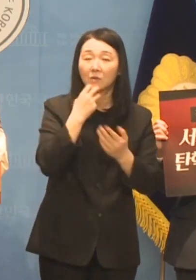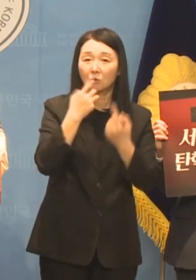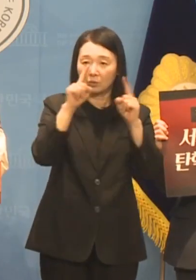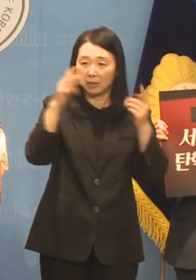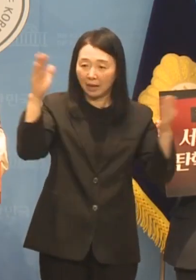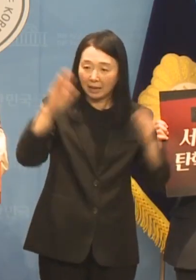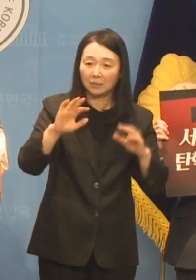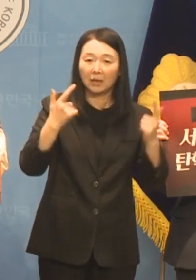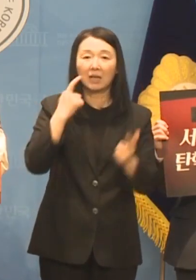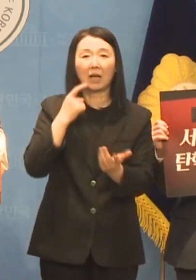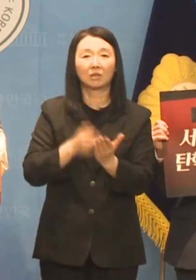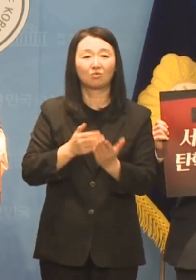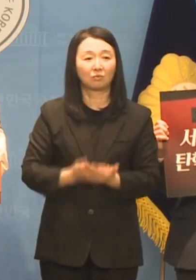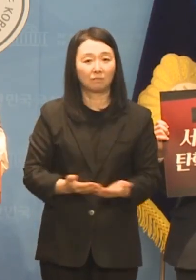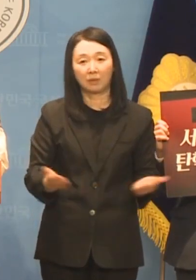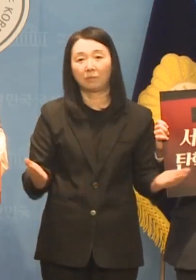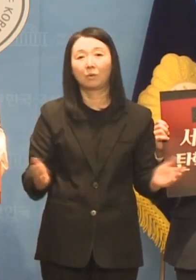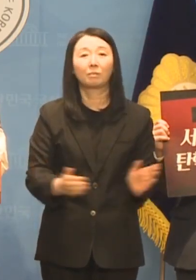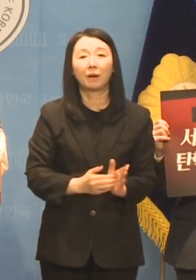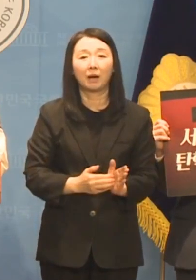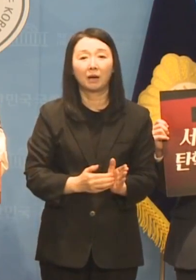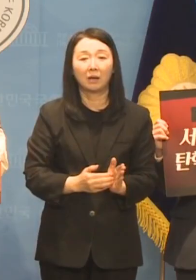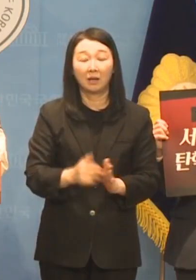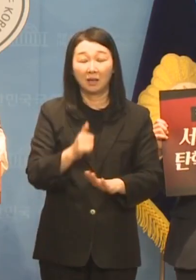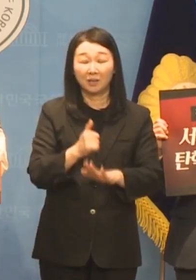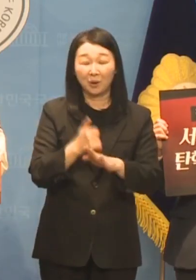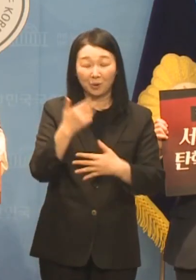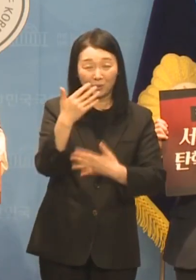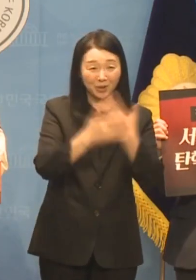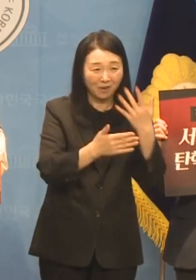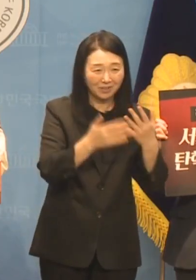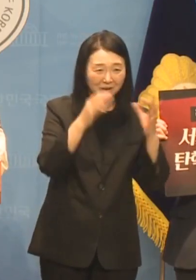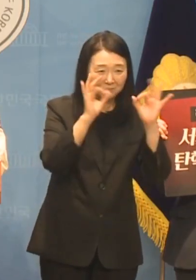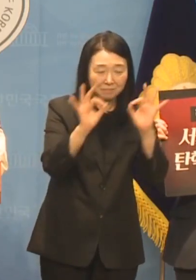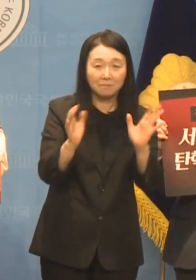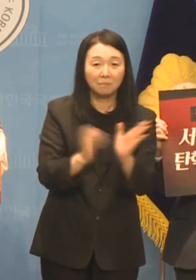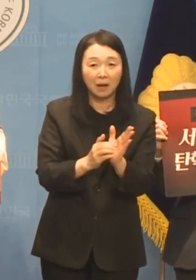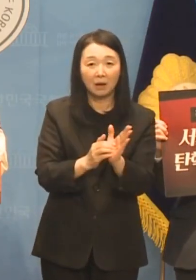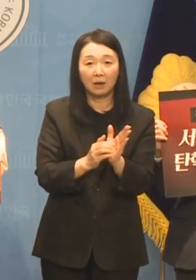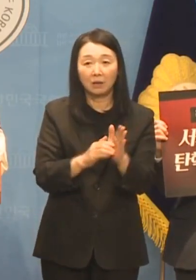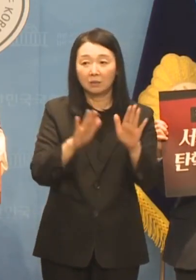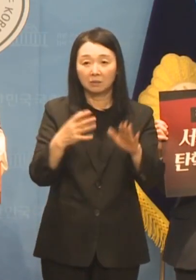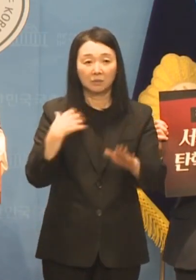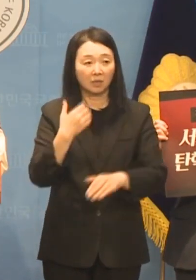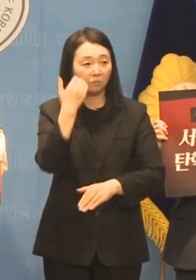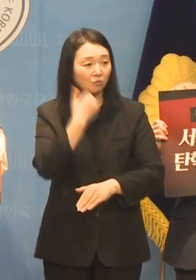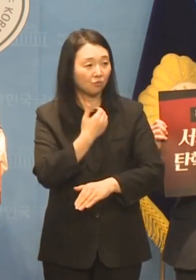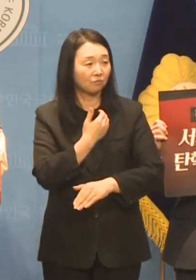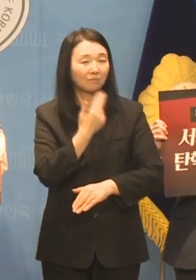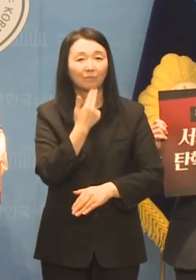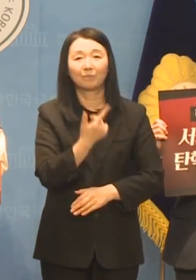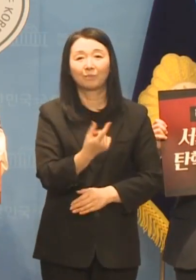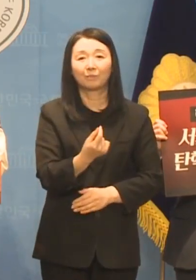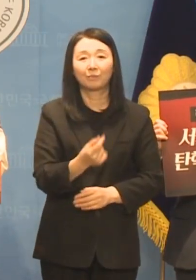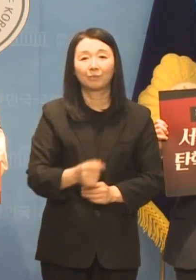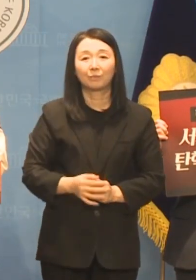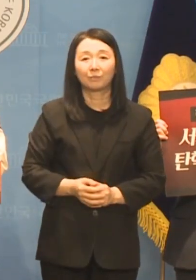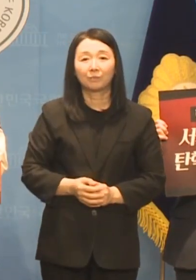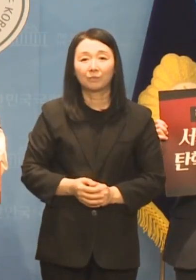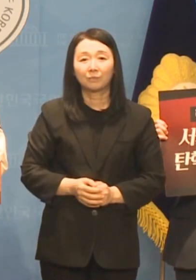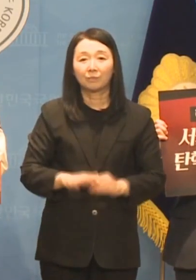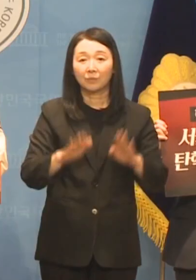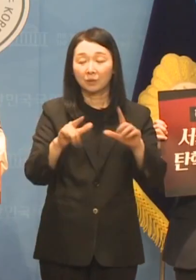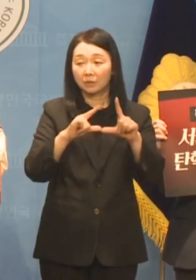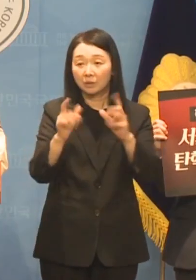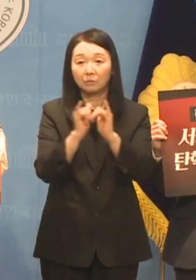아니라는 가짜뉴스를 배포하고 쇼츠로 무한 생산이 되고 있지만 어떠한 책임도 지고 있지 않습니다. 아직도